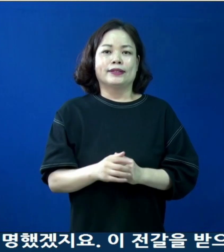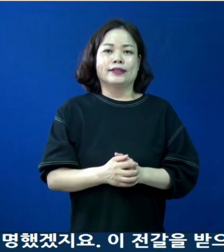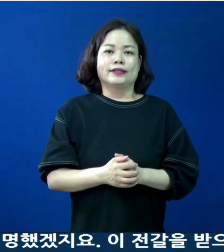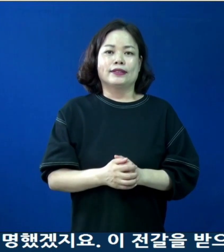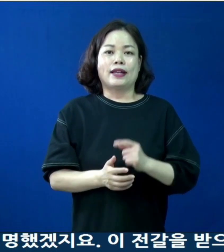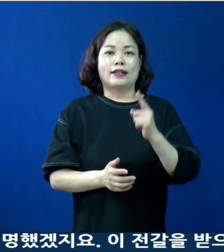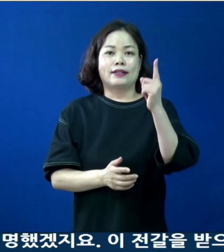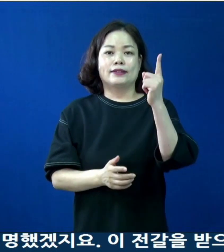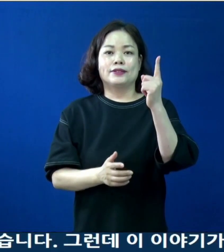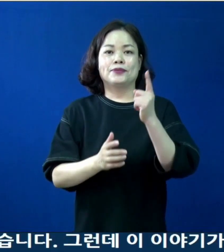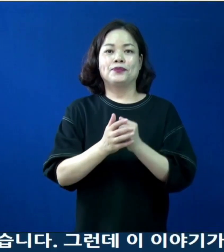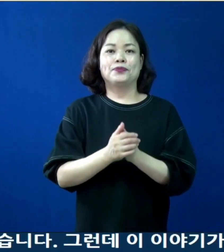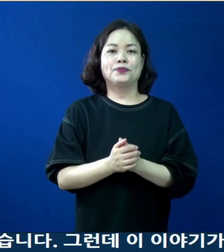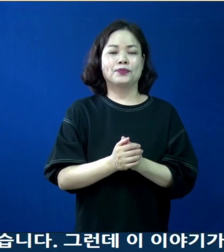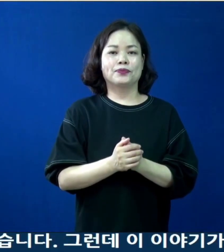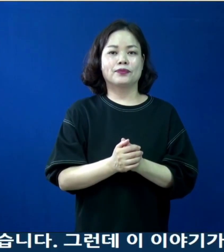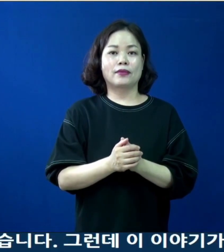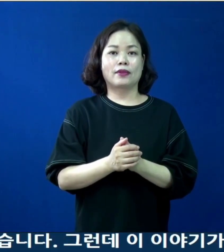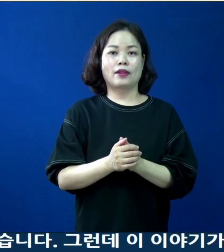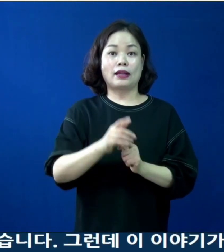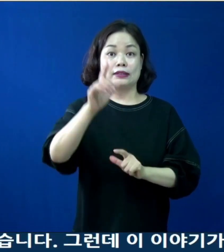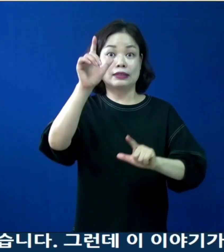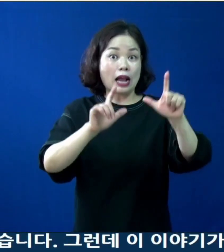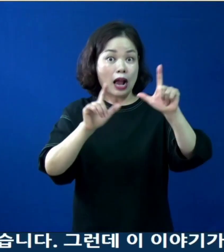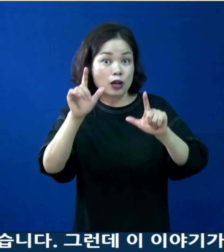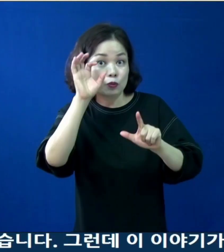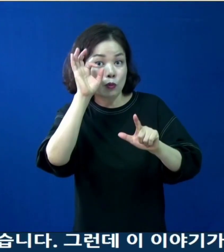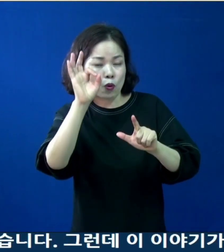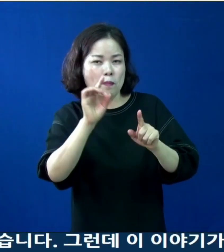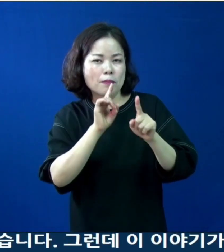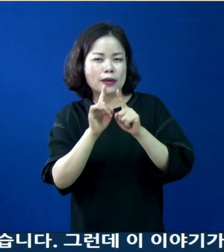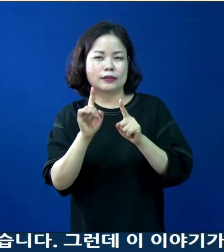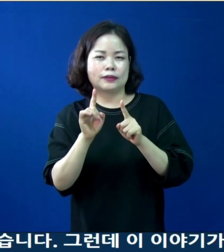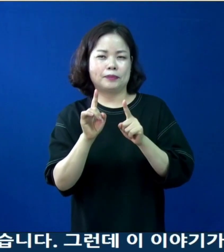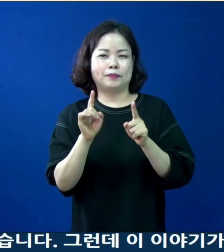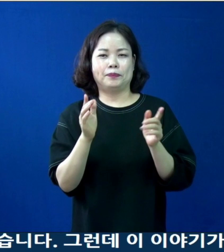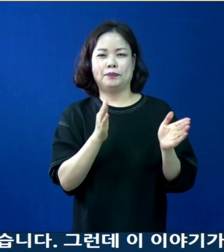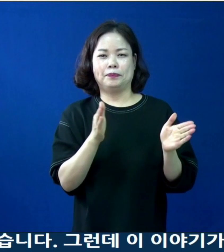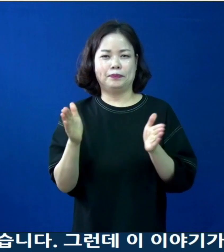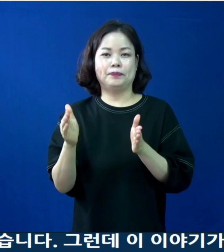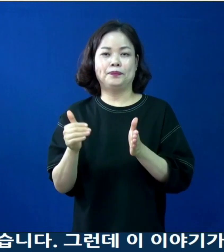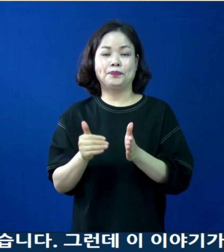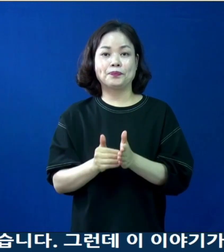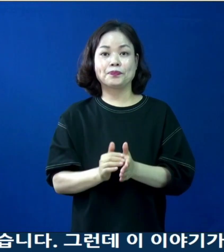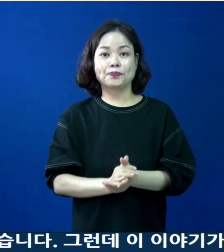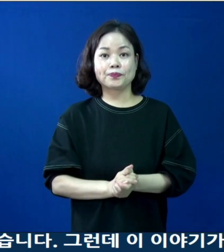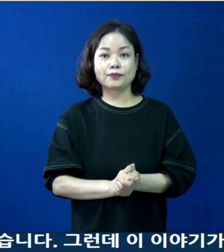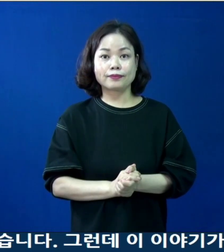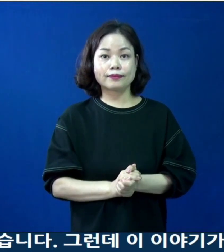이제 한 가지 상황 보고 오늘 말씀 맞아 정리하면 끝나겠습니다.